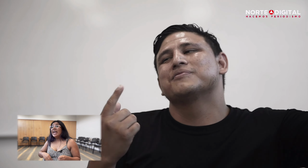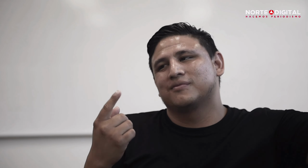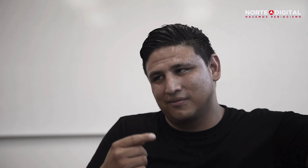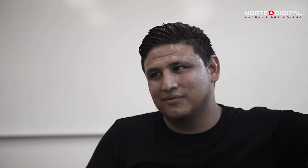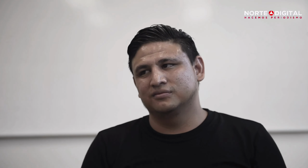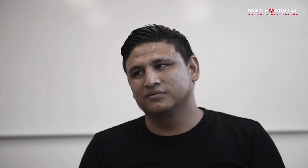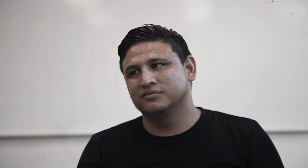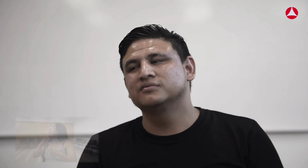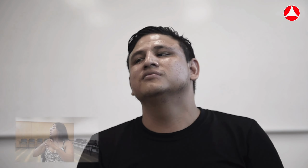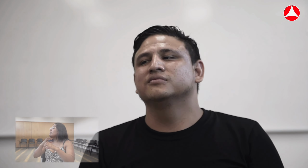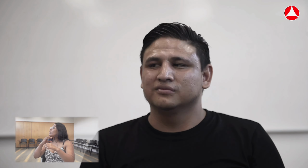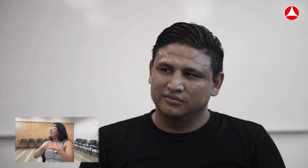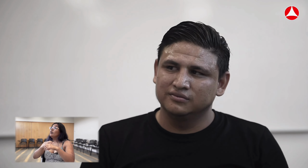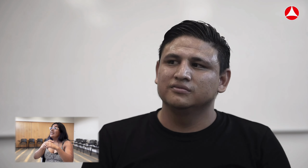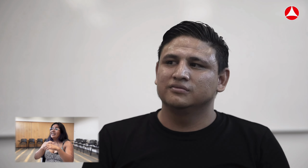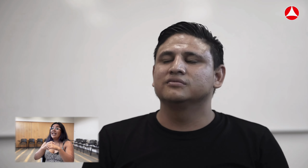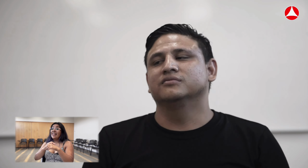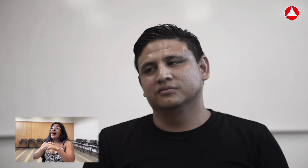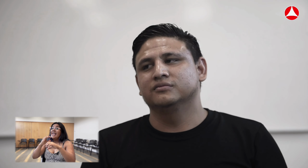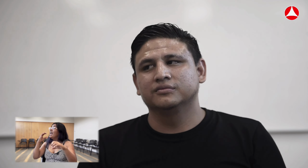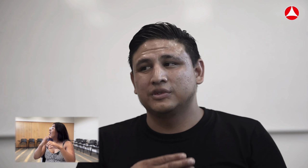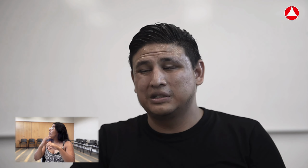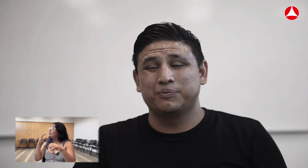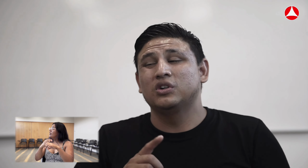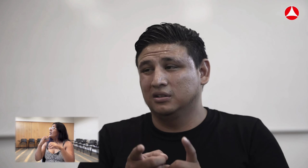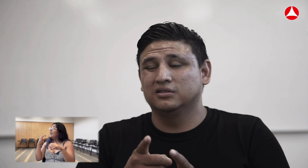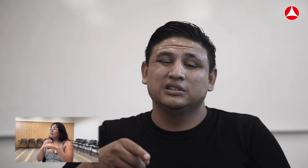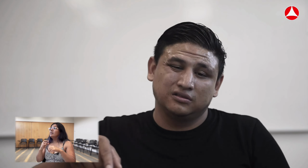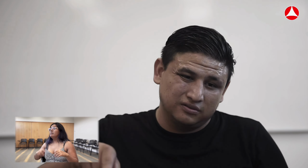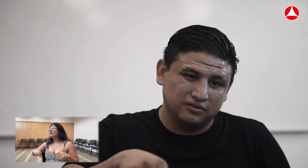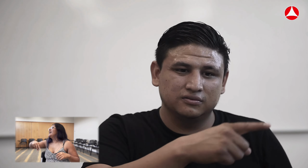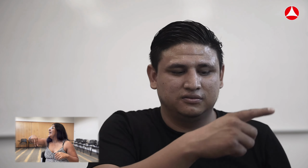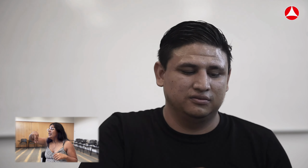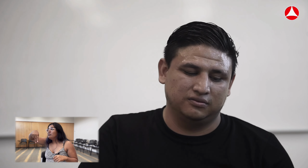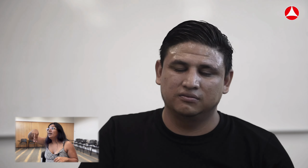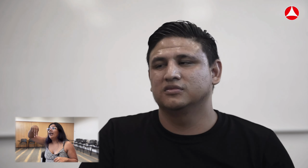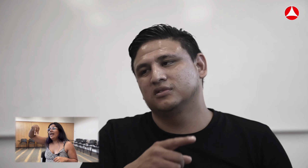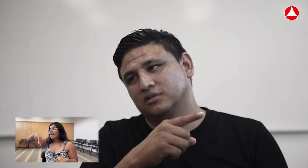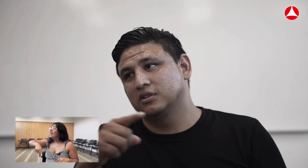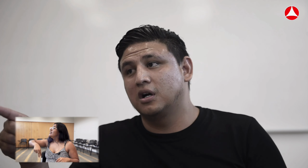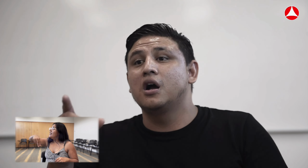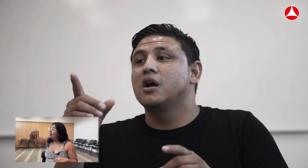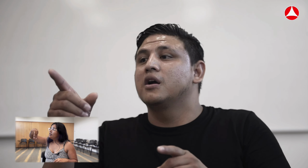baño. Por ejemplo, ahorita se traslada en camión, entonces pues